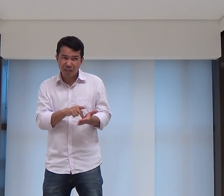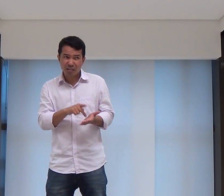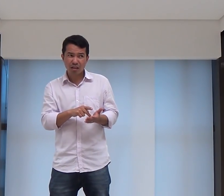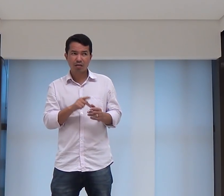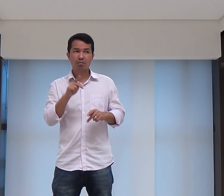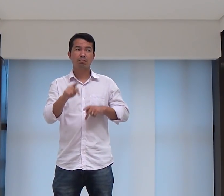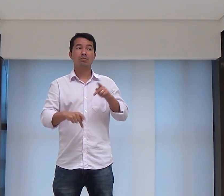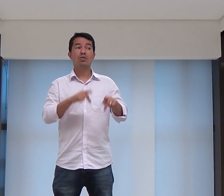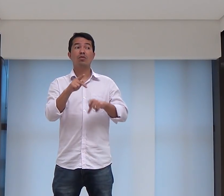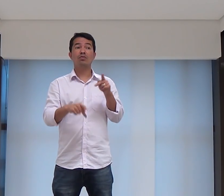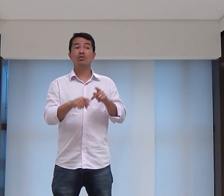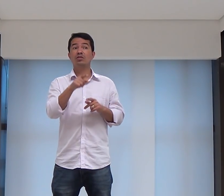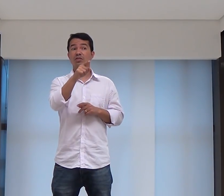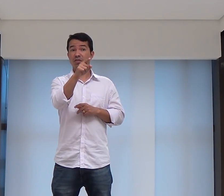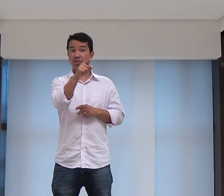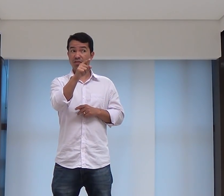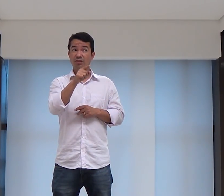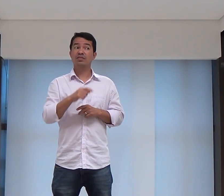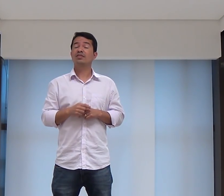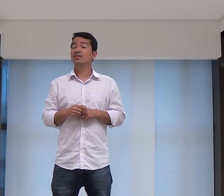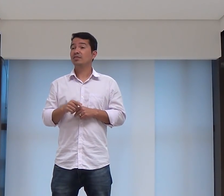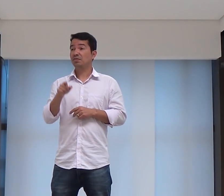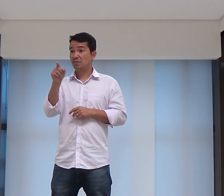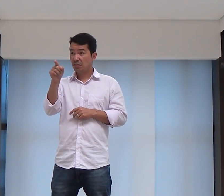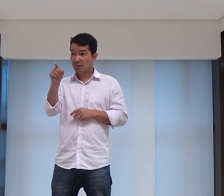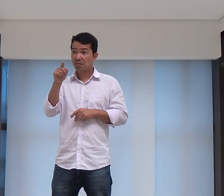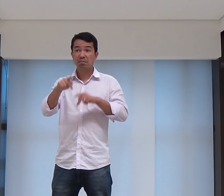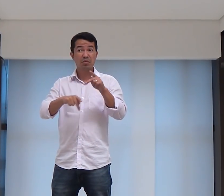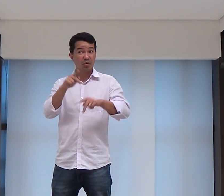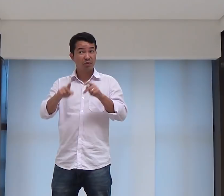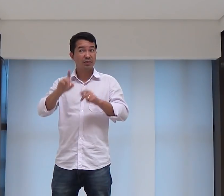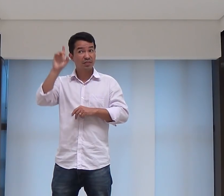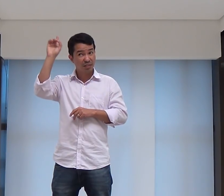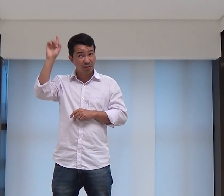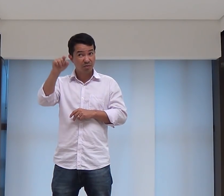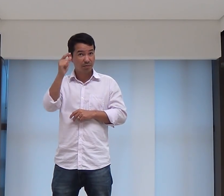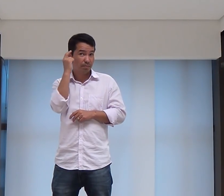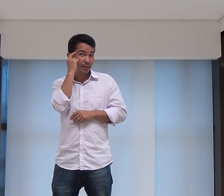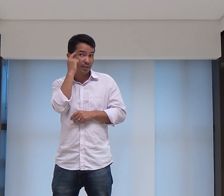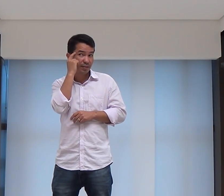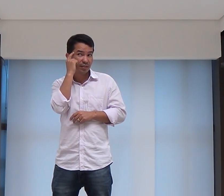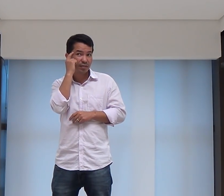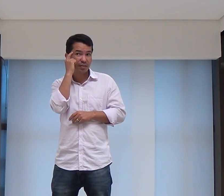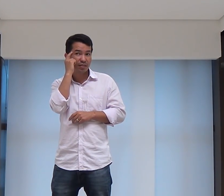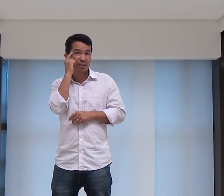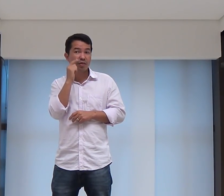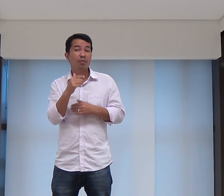Se você verdadeiramente for povo de Deus, se você é, faz parte do povo de Deus,